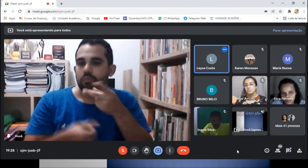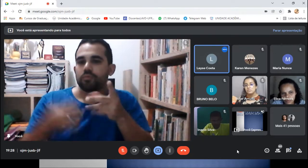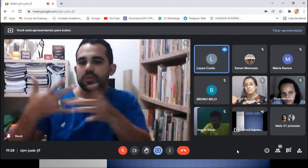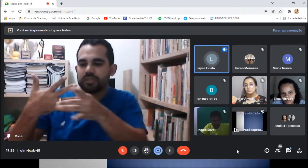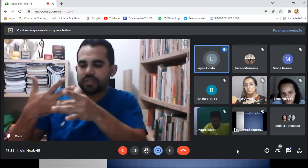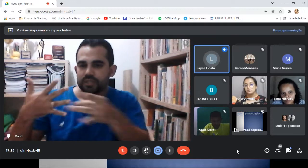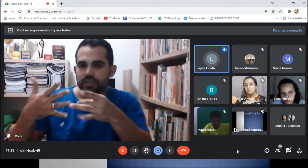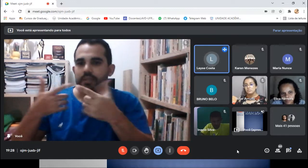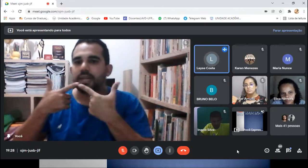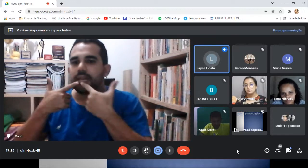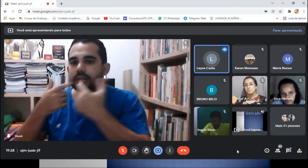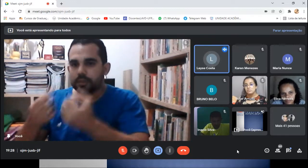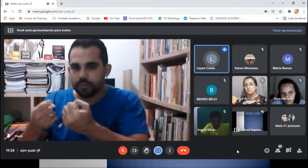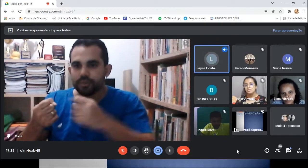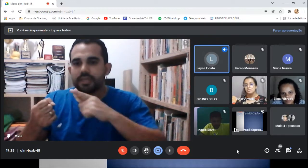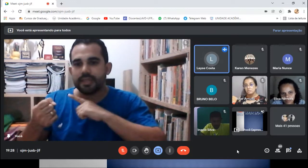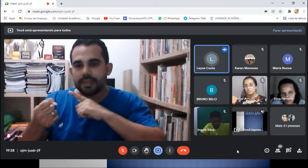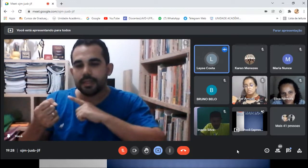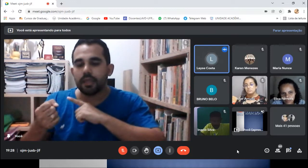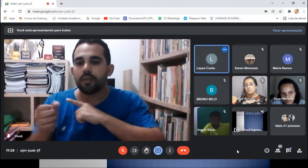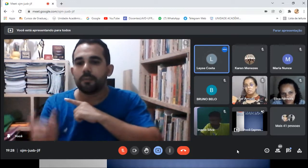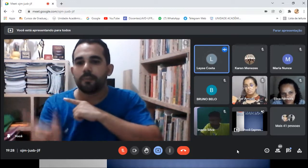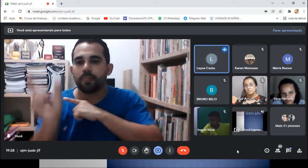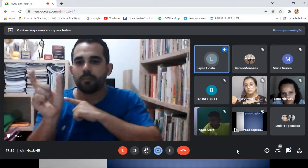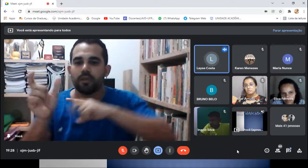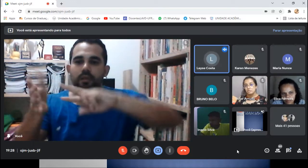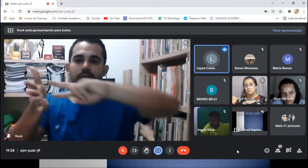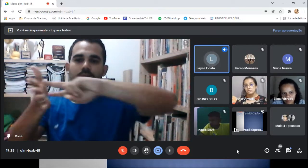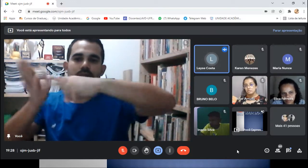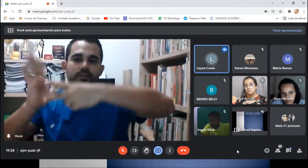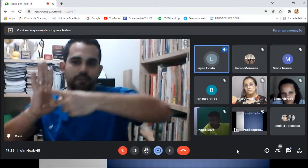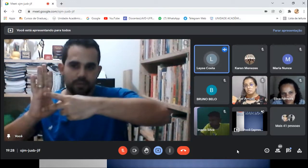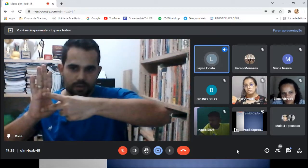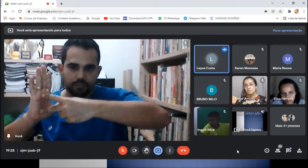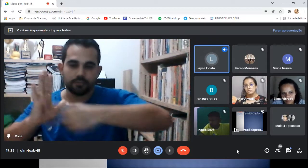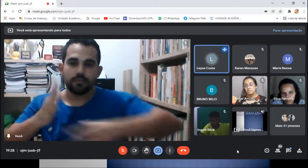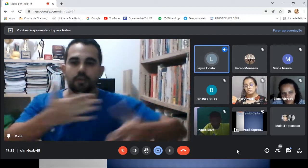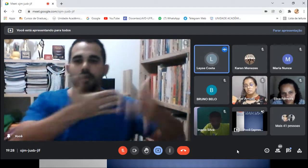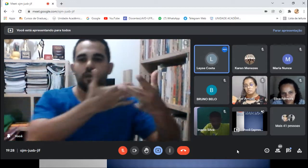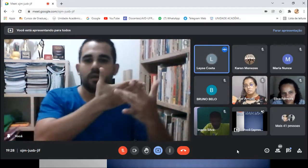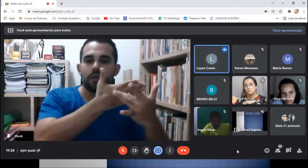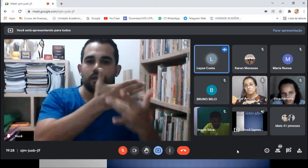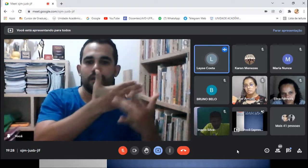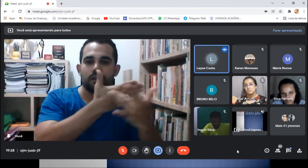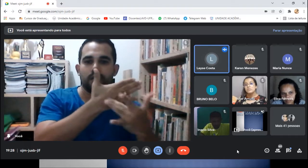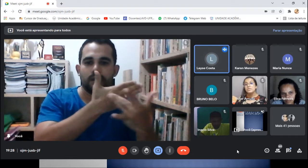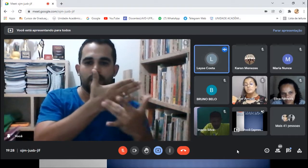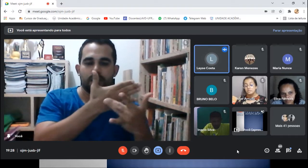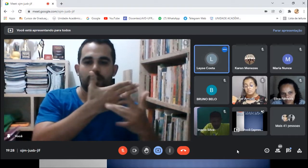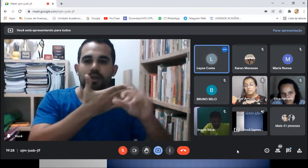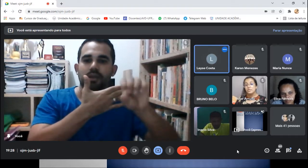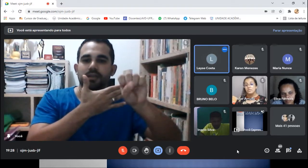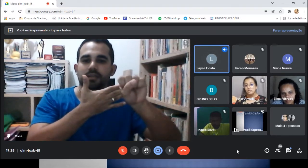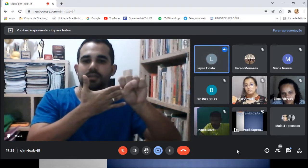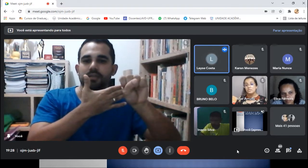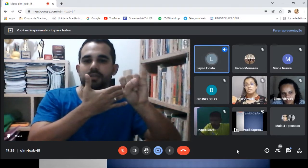Não, só se. Então, ele pesquisou o signo linguístico, o significado, né? Viu que tinha